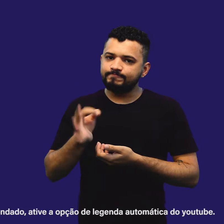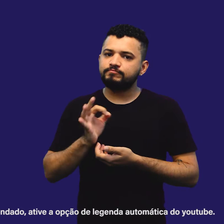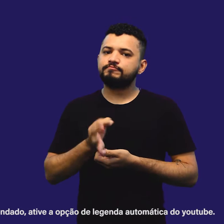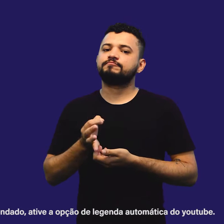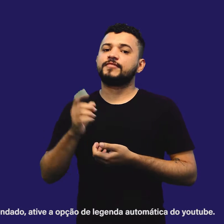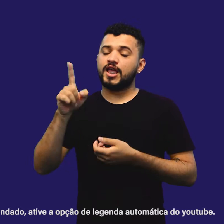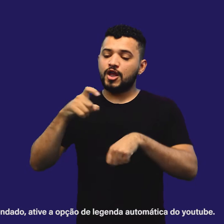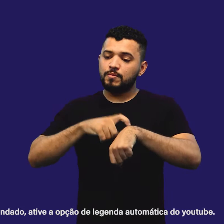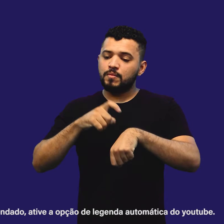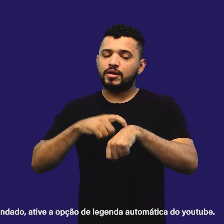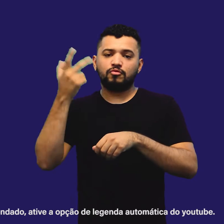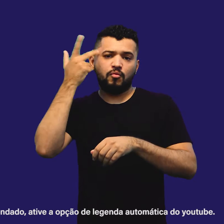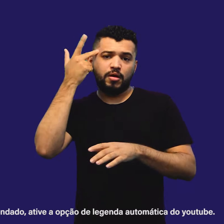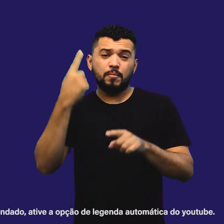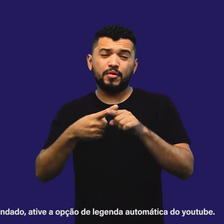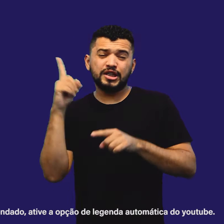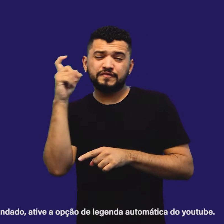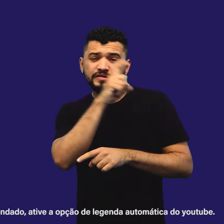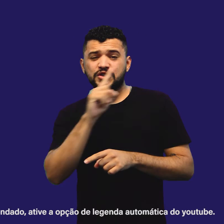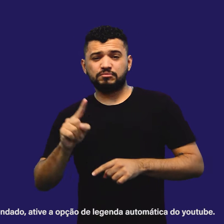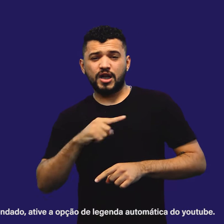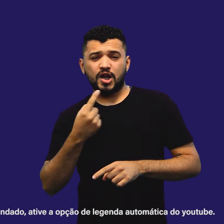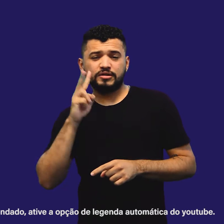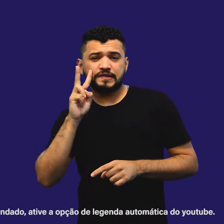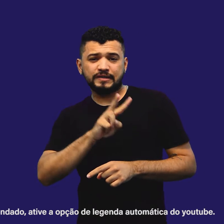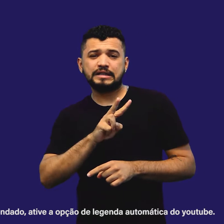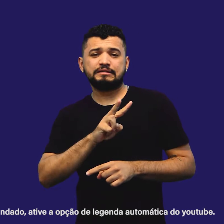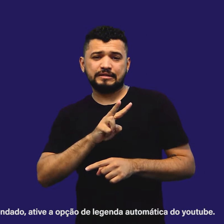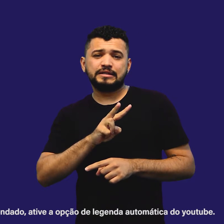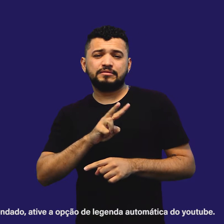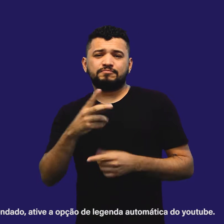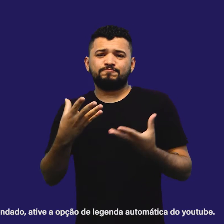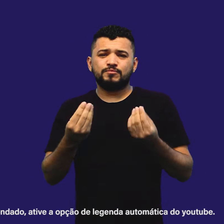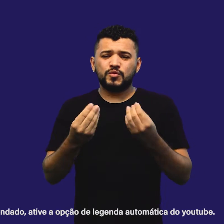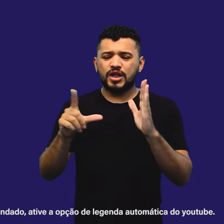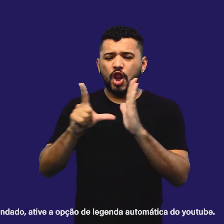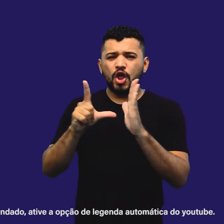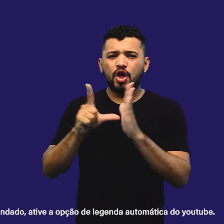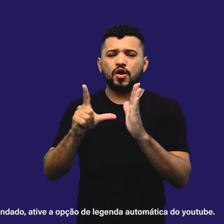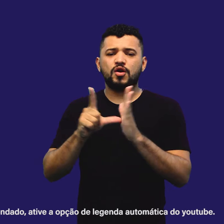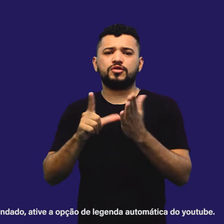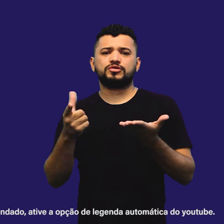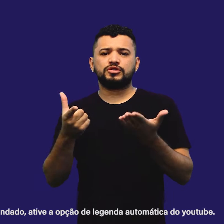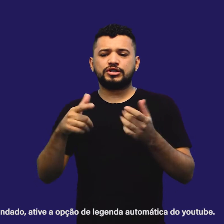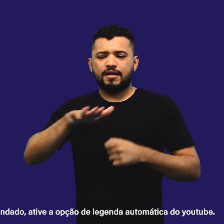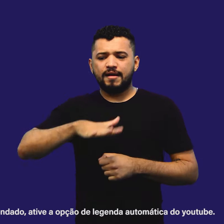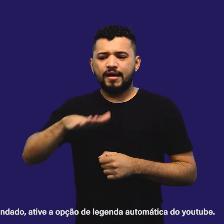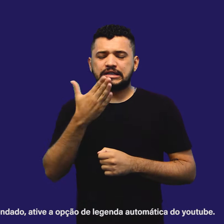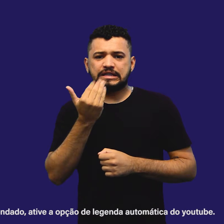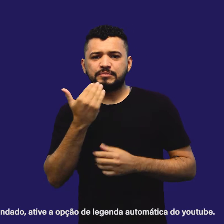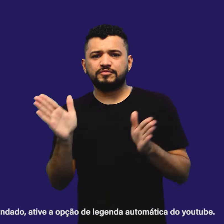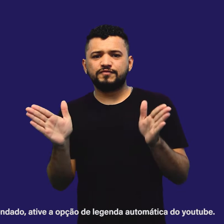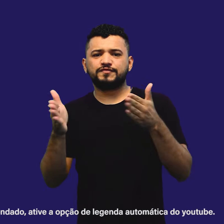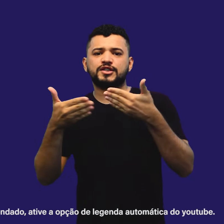momento, né? E foi muito difícil para a gente ver tanta loja, casa tradicional nesse ramo de